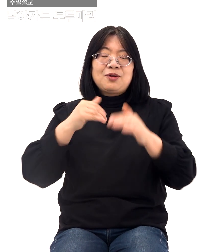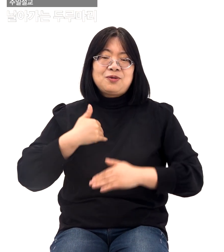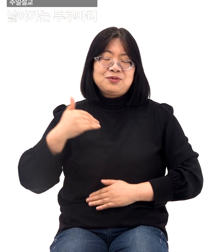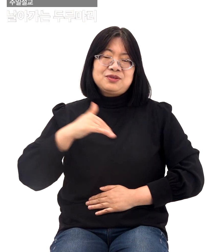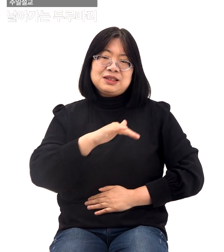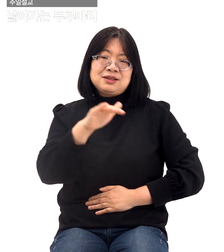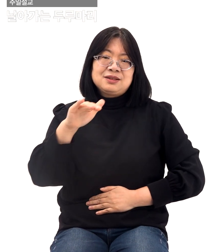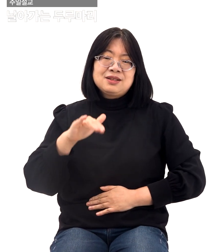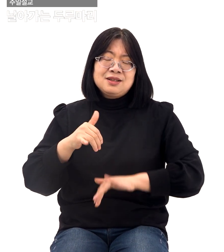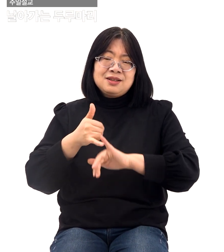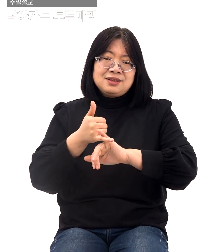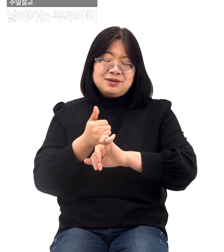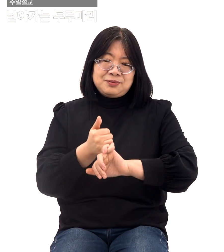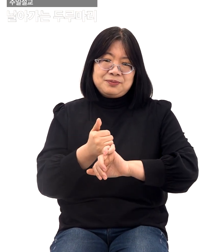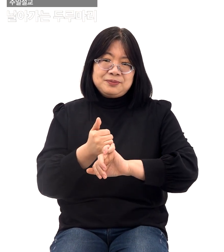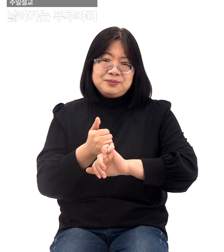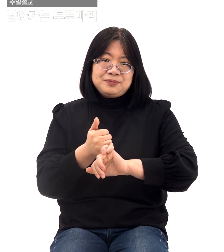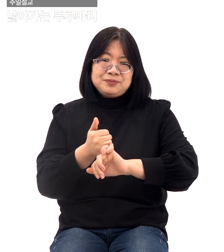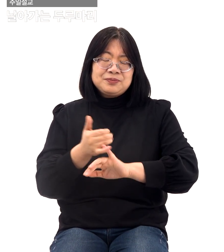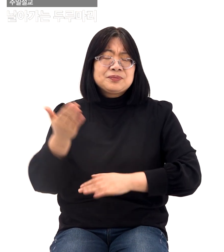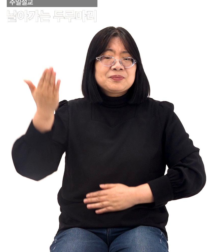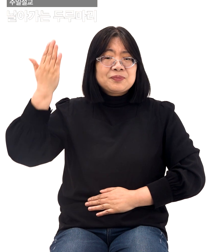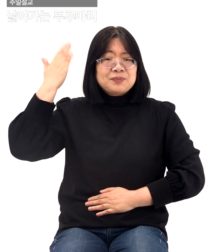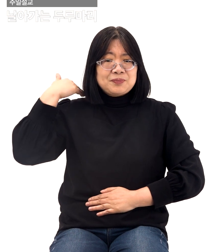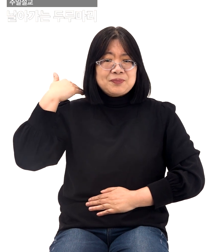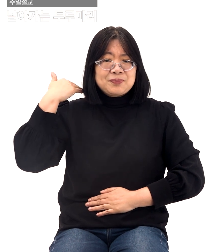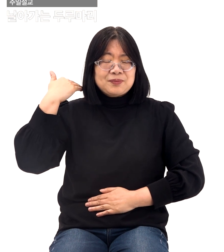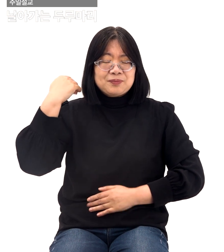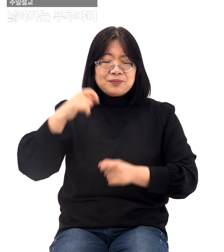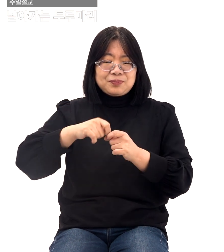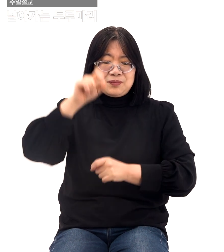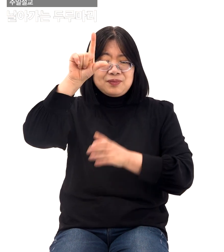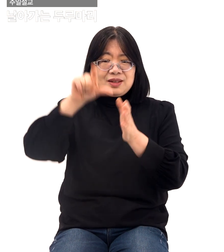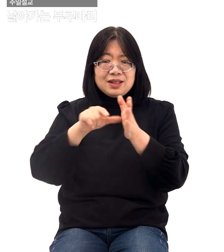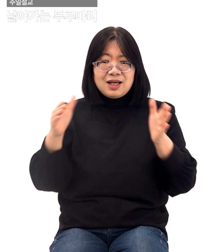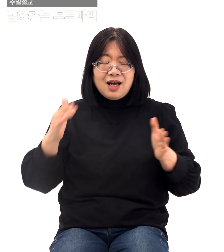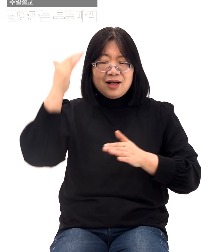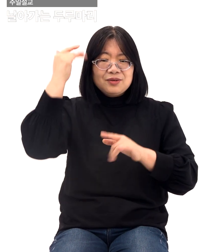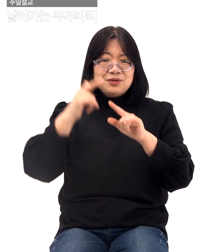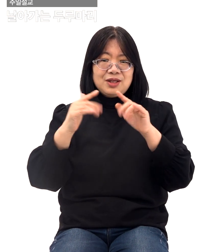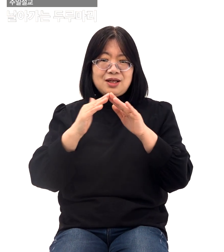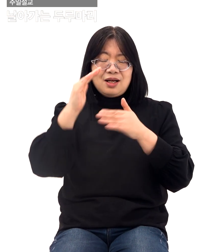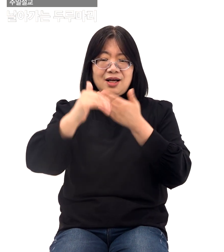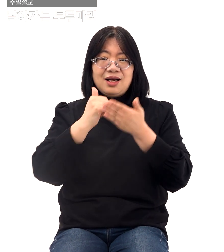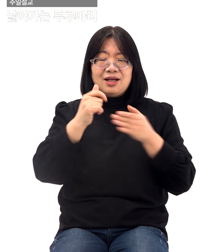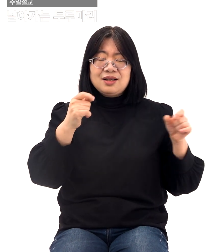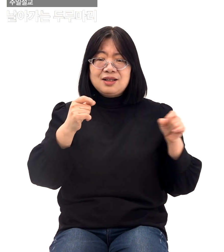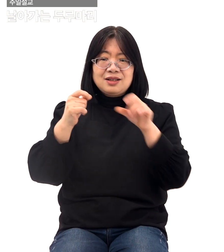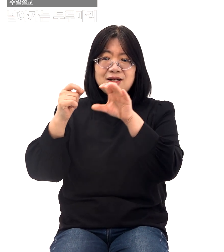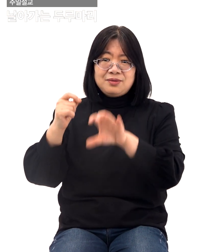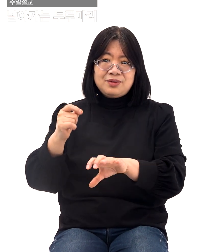우리는 반드시 지난 몇십 년 동안 한국교회가 하나님 앞에